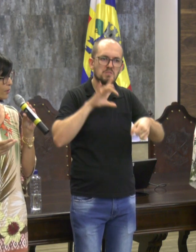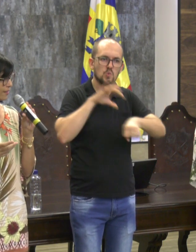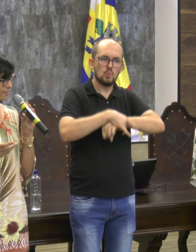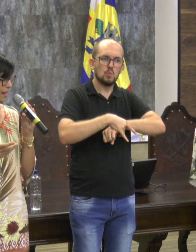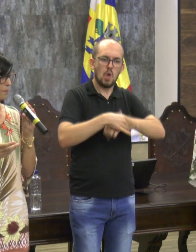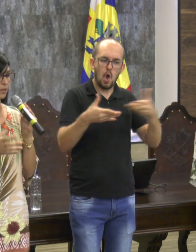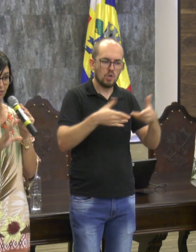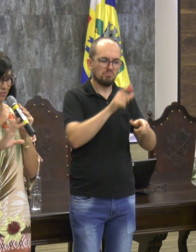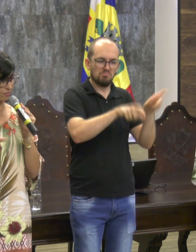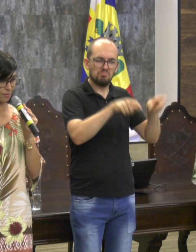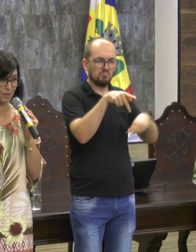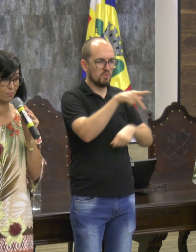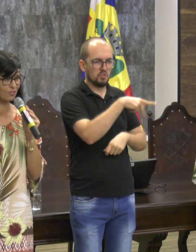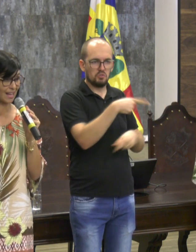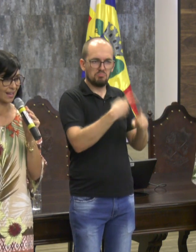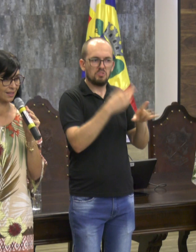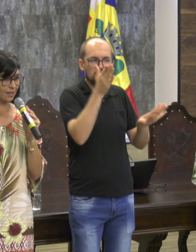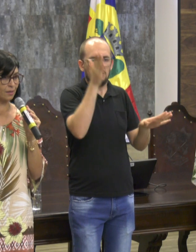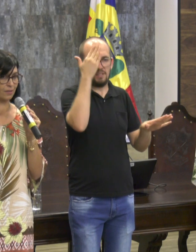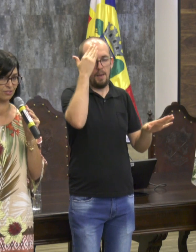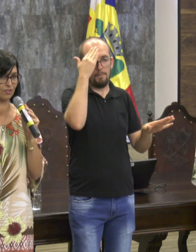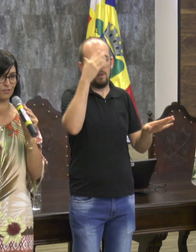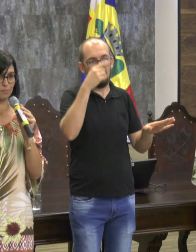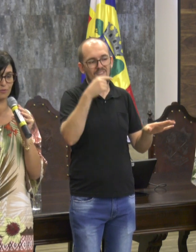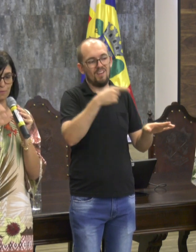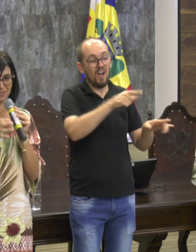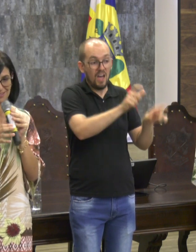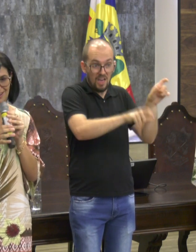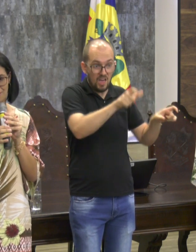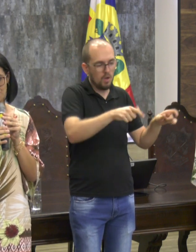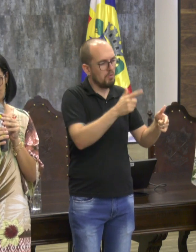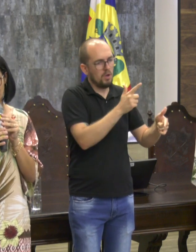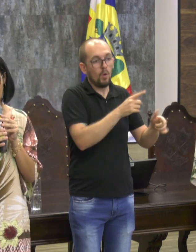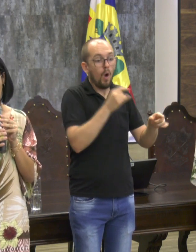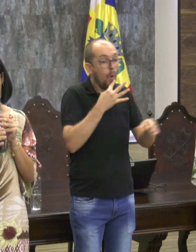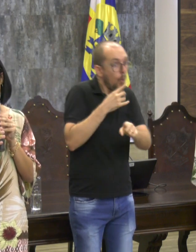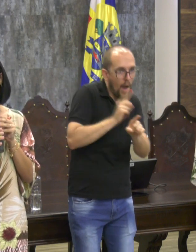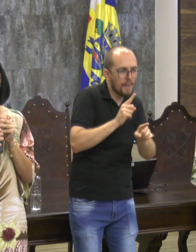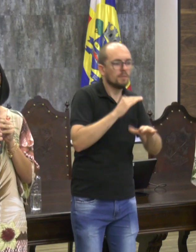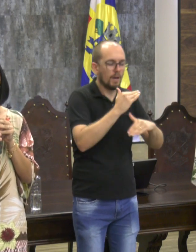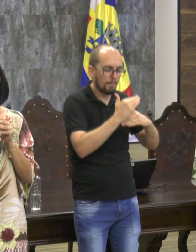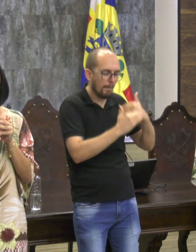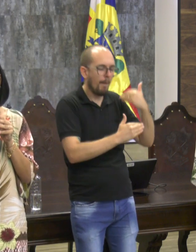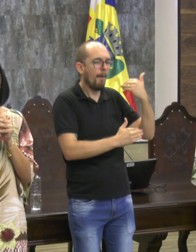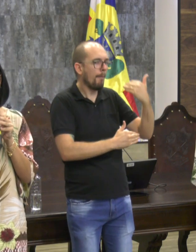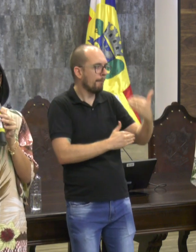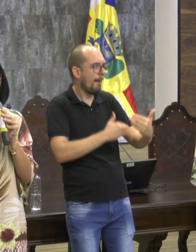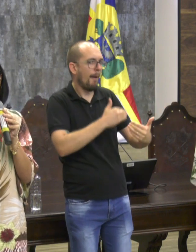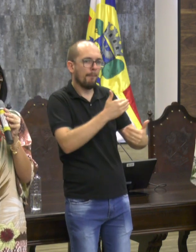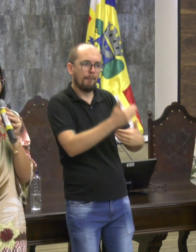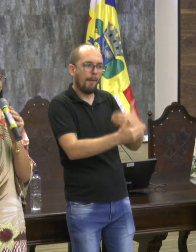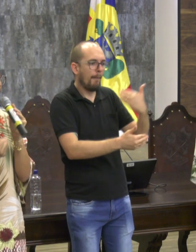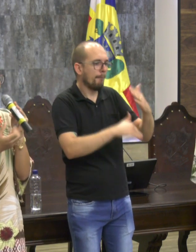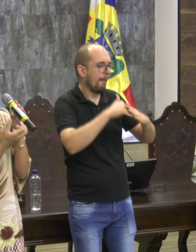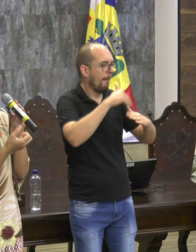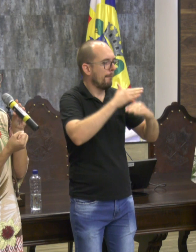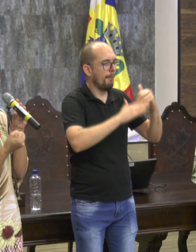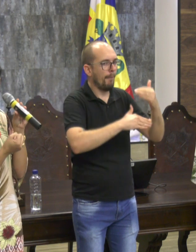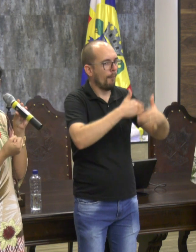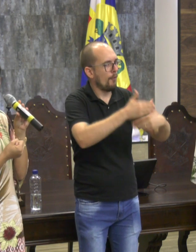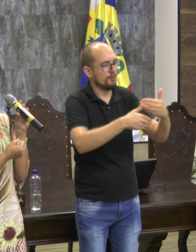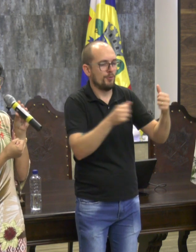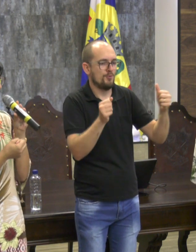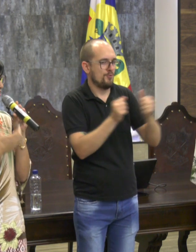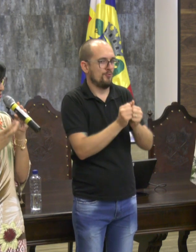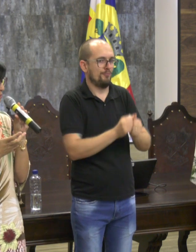segura, porque sabe, nós não sabemos nada, mas nós vamos começar a construir a partir do momento que a gente tiver aqui